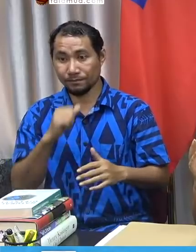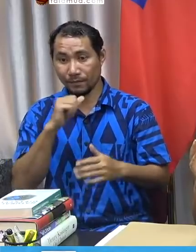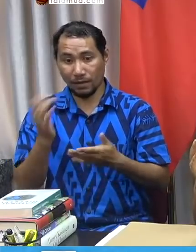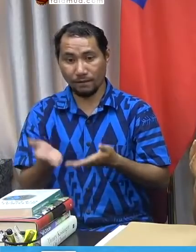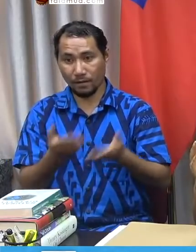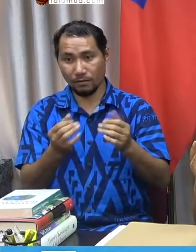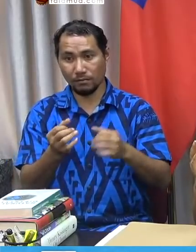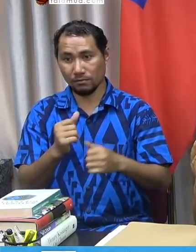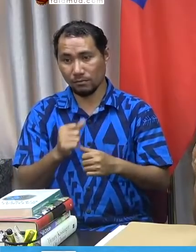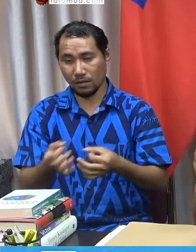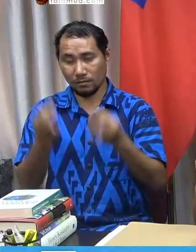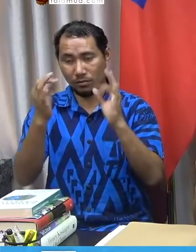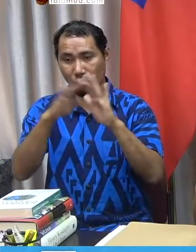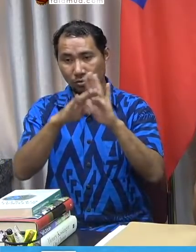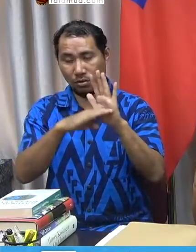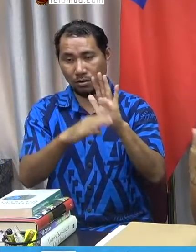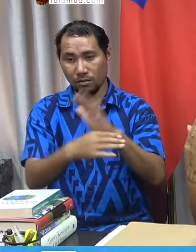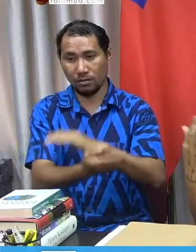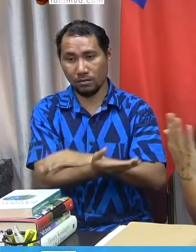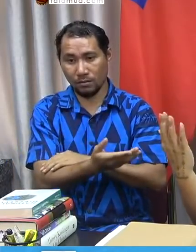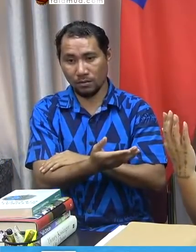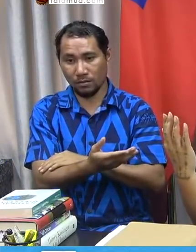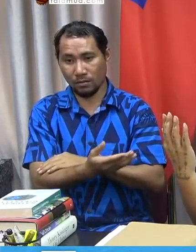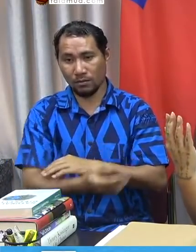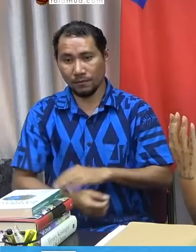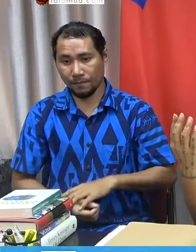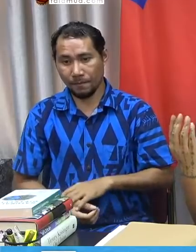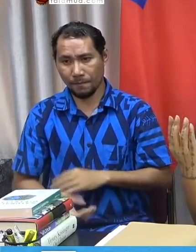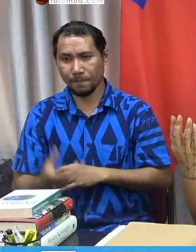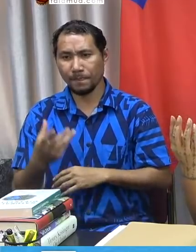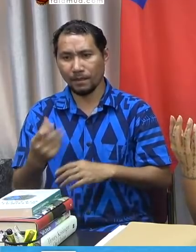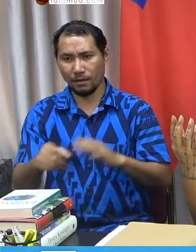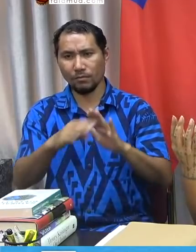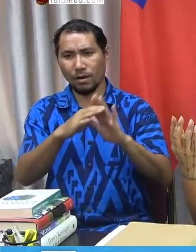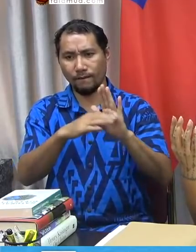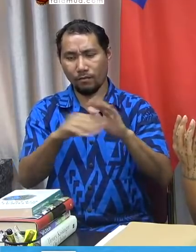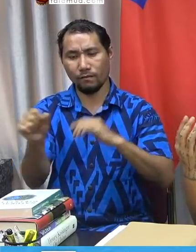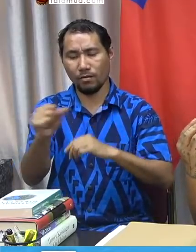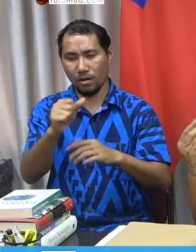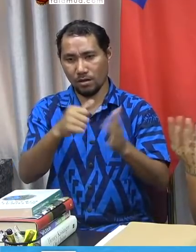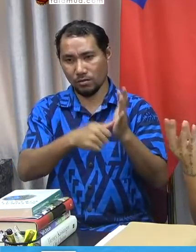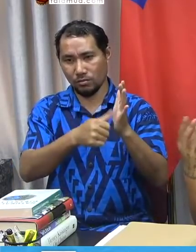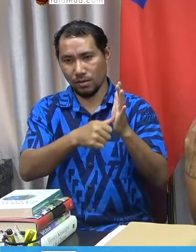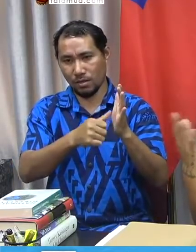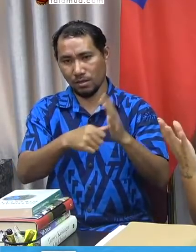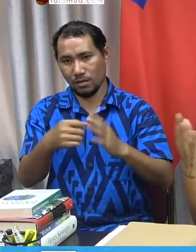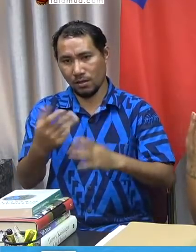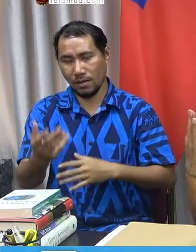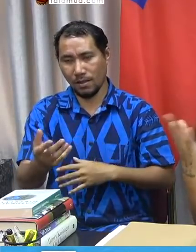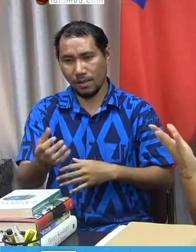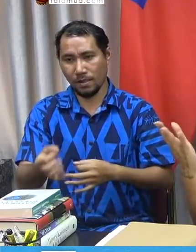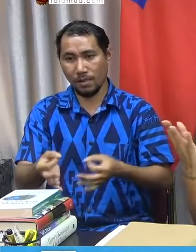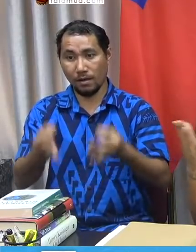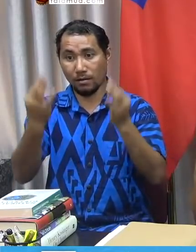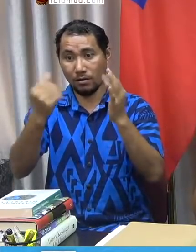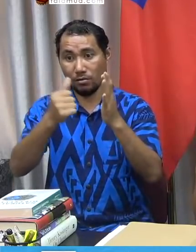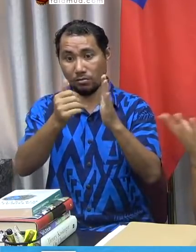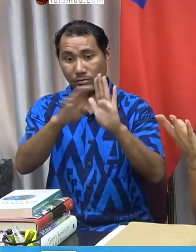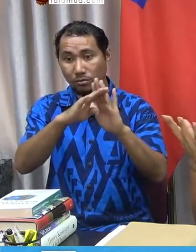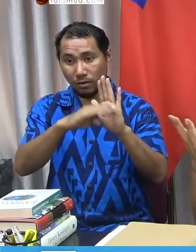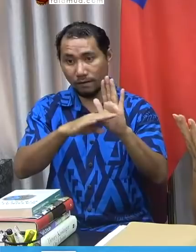tu lafono. Ia, e foi tu lafono le tupe inga. For ile no tu lafono, no